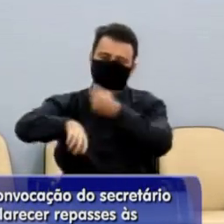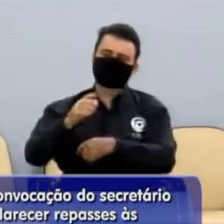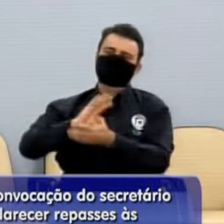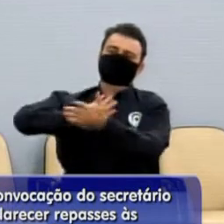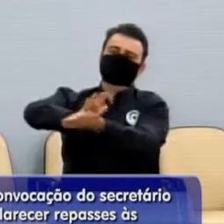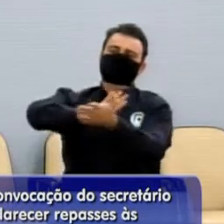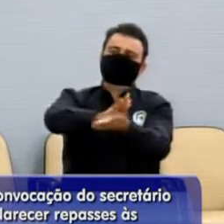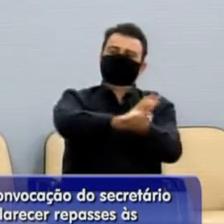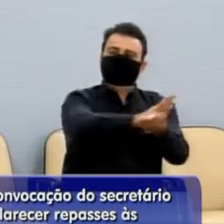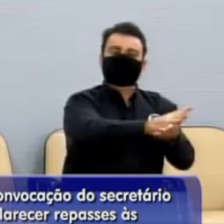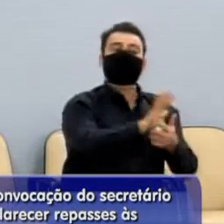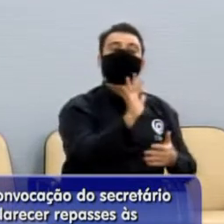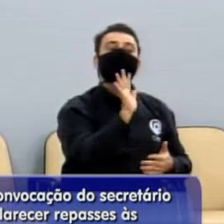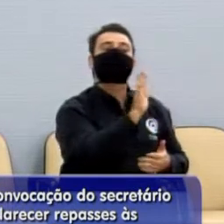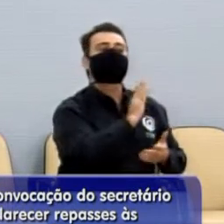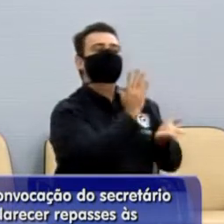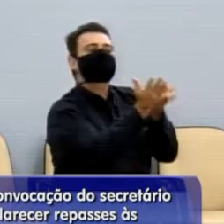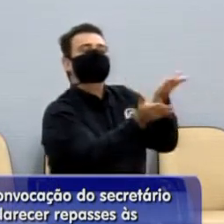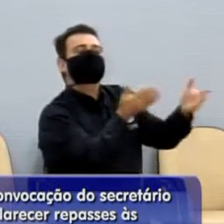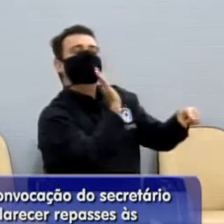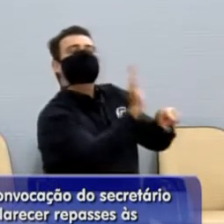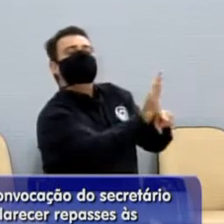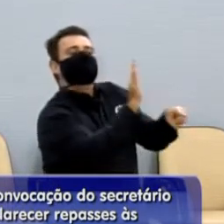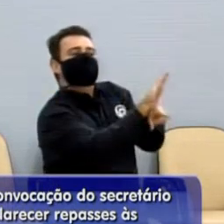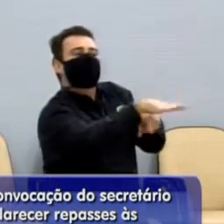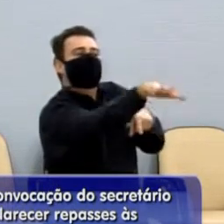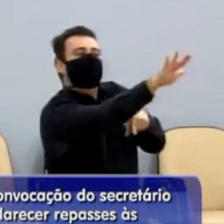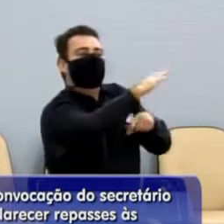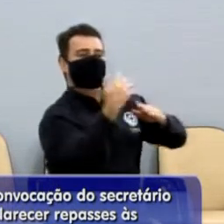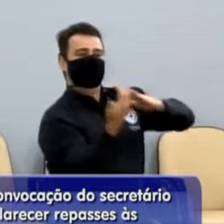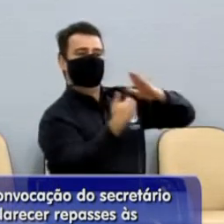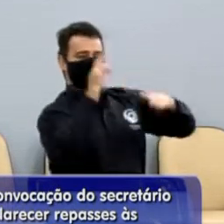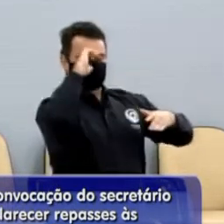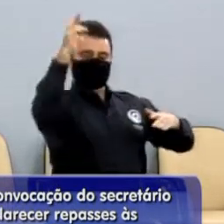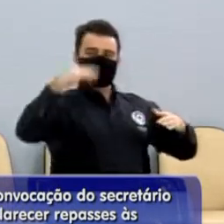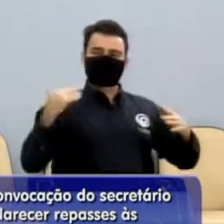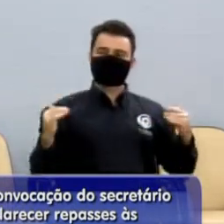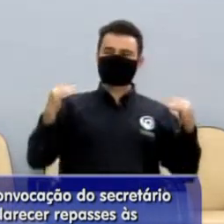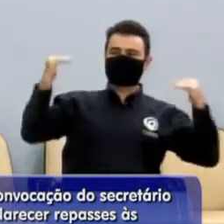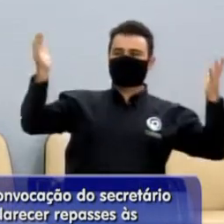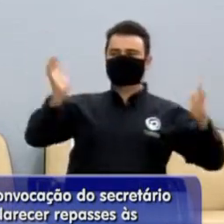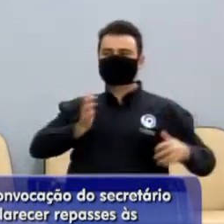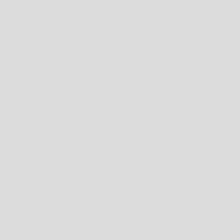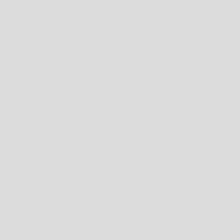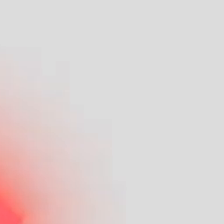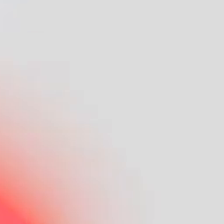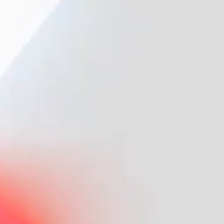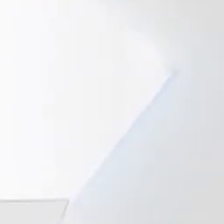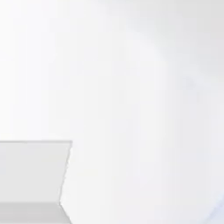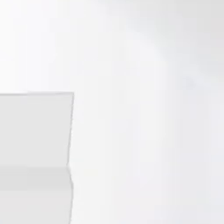fala fino e é super gentil com os empresários mais poderosos da cidade.